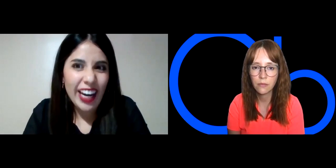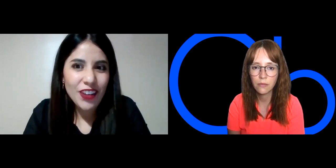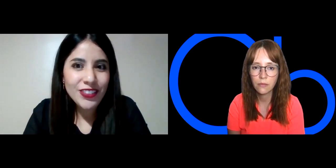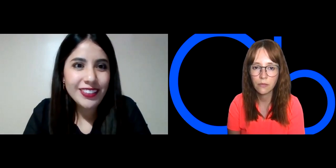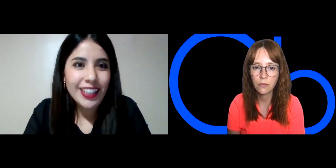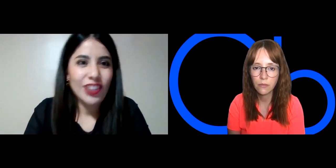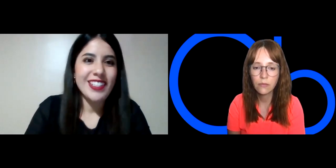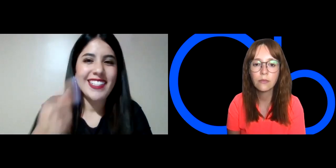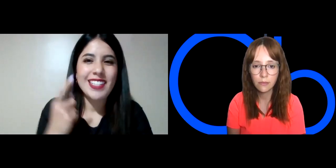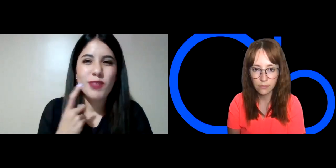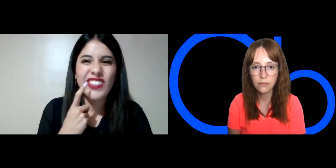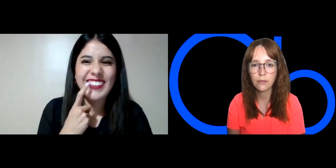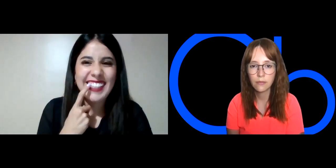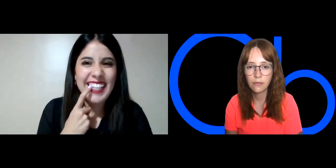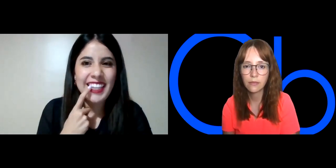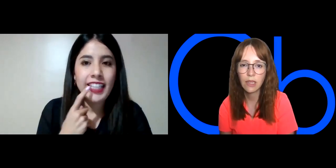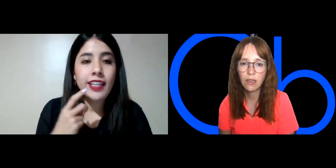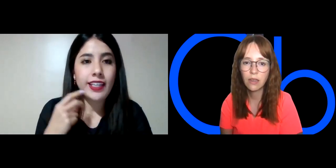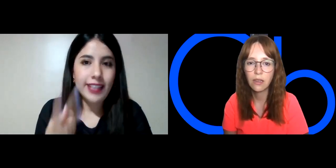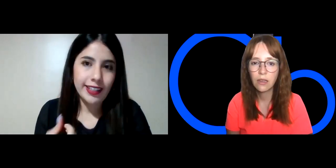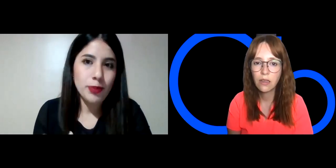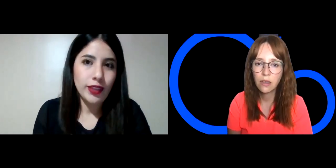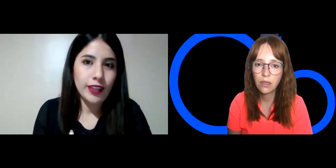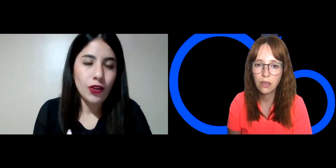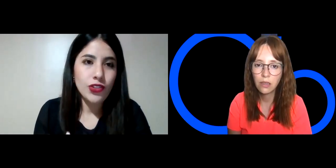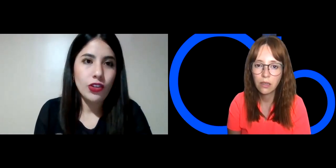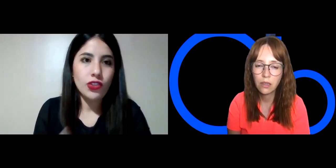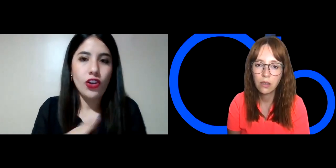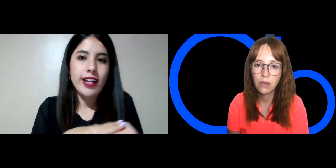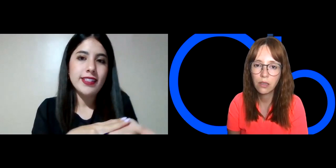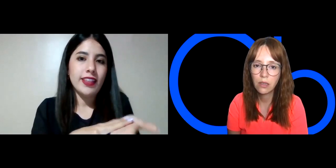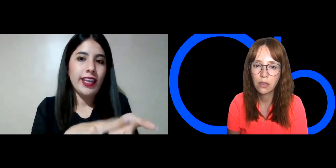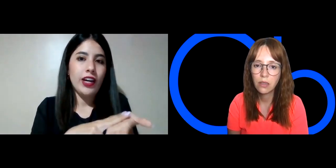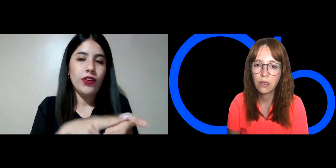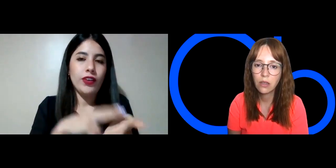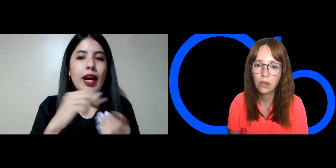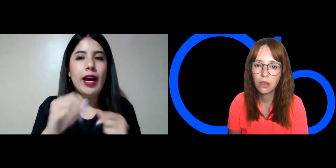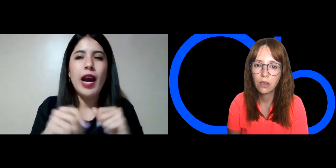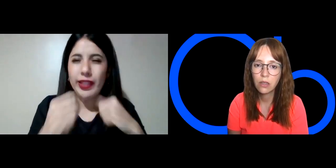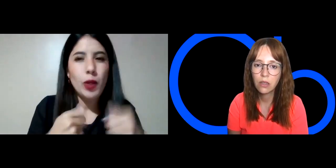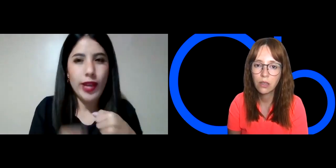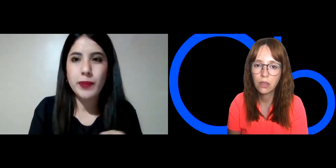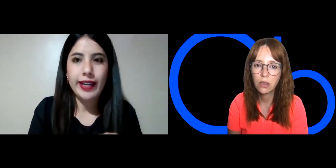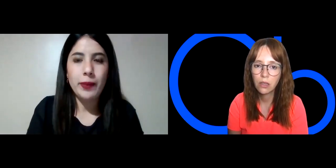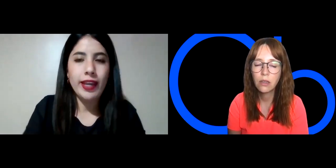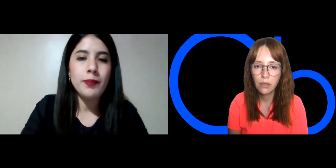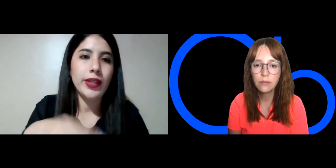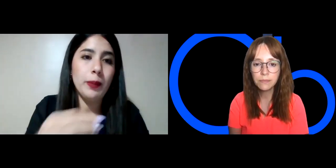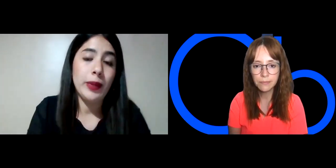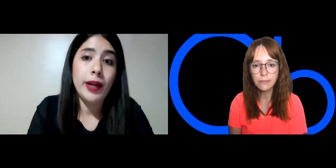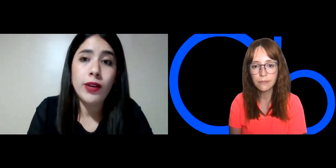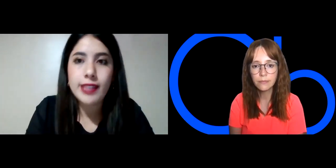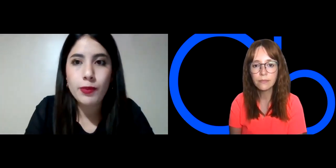diente negro, entonces decimos como diente y es aquí importante conocer los colores negro. Ahorita lo voy a explicar bien